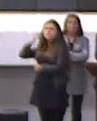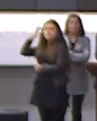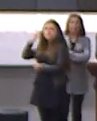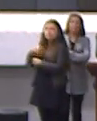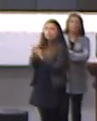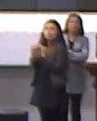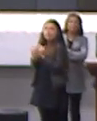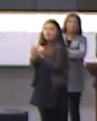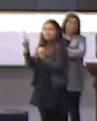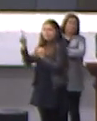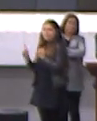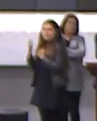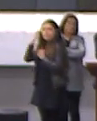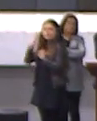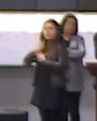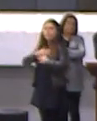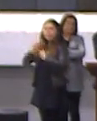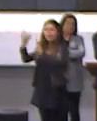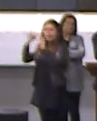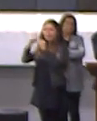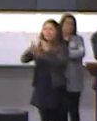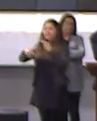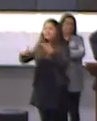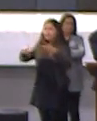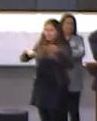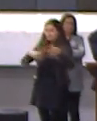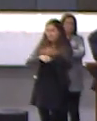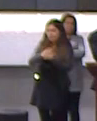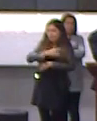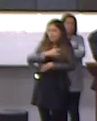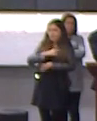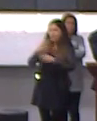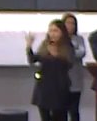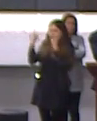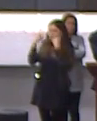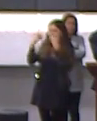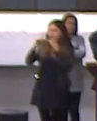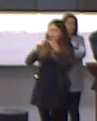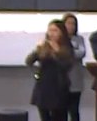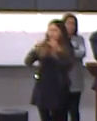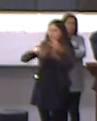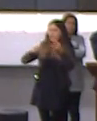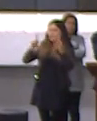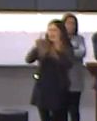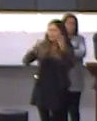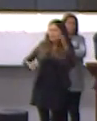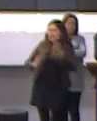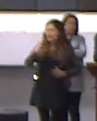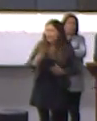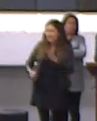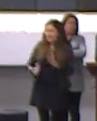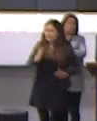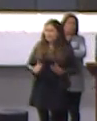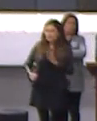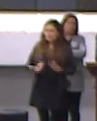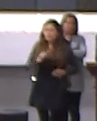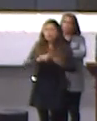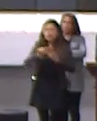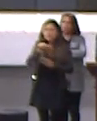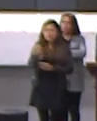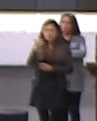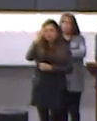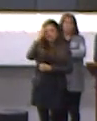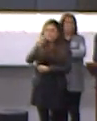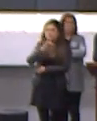universidad y fue mi entrenador de atletismo y el profesor jorge zavala